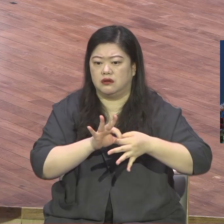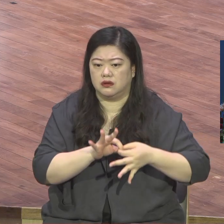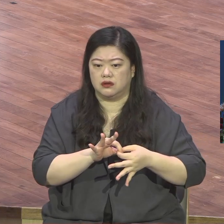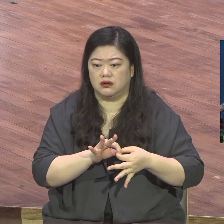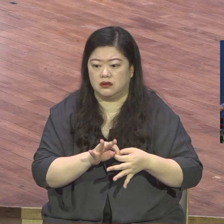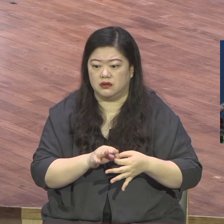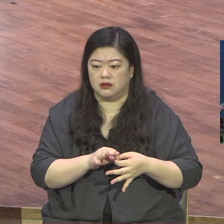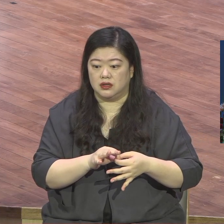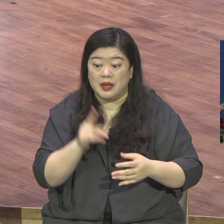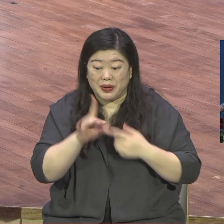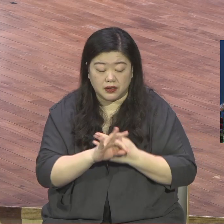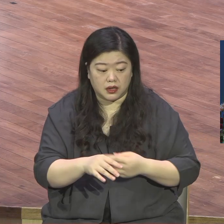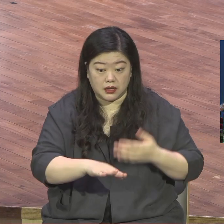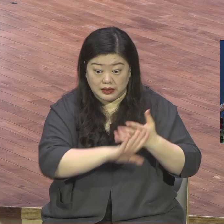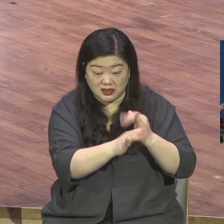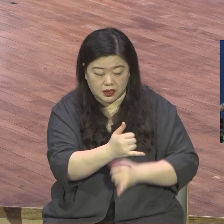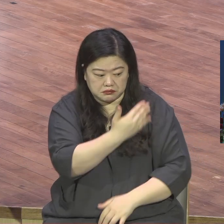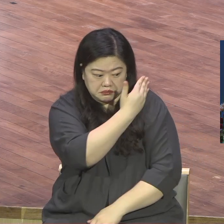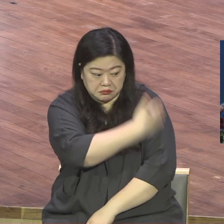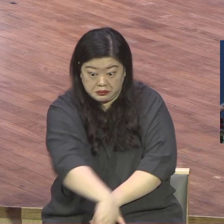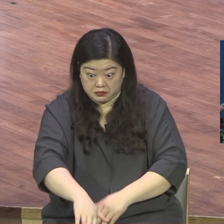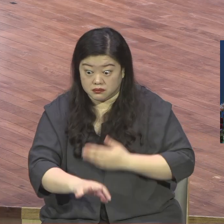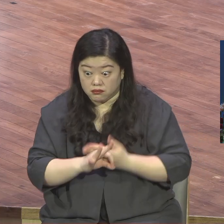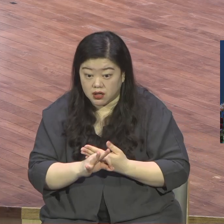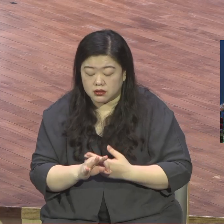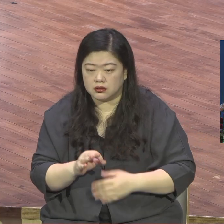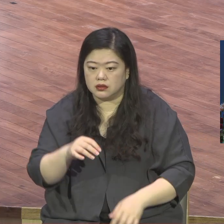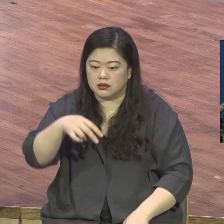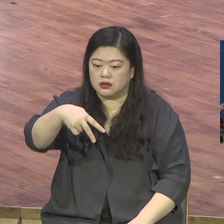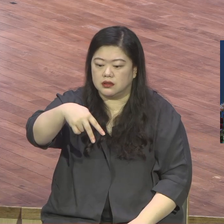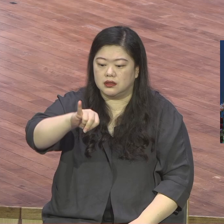빠졌지. 그걸 영적 신비주의라 그럽니다.